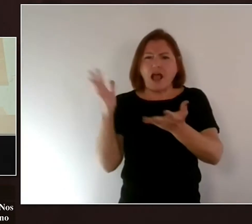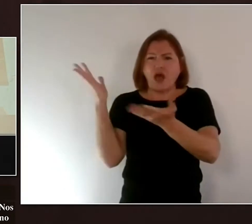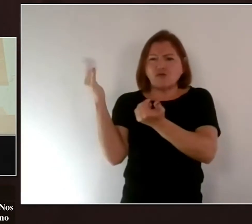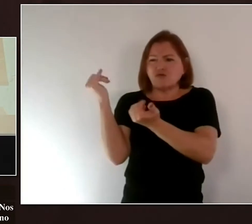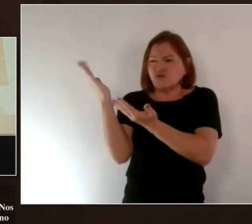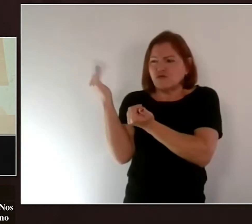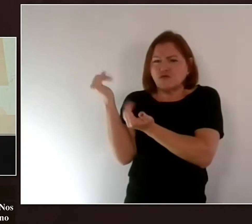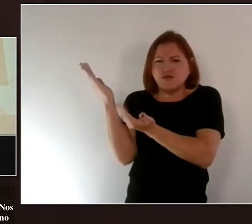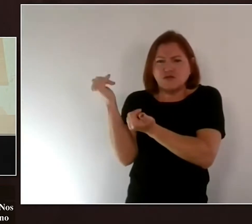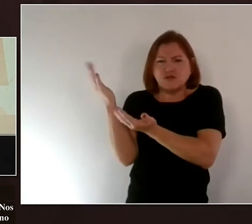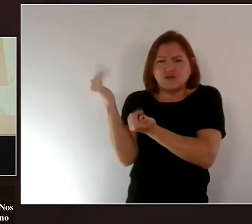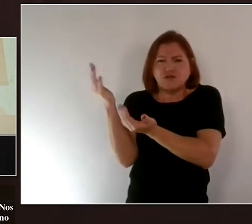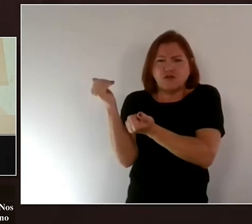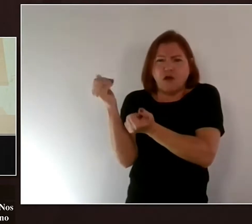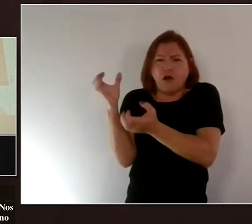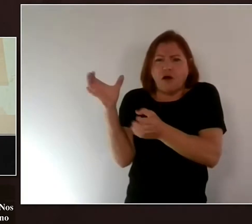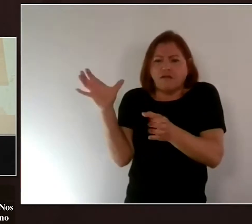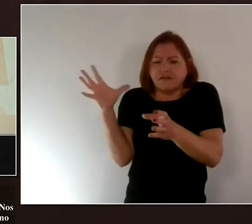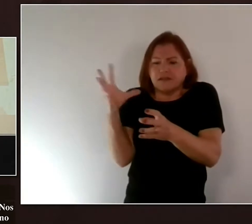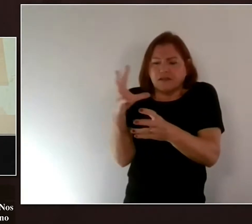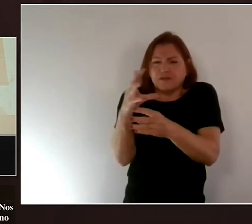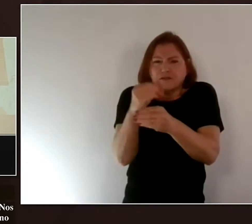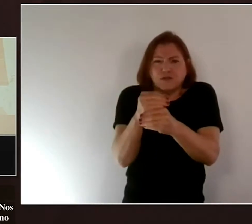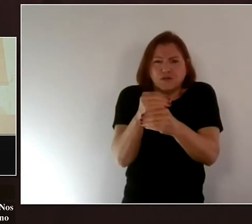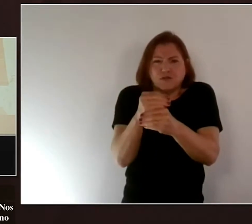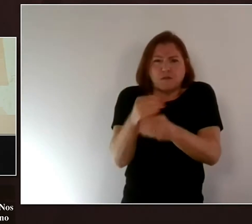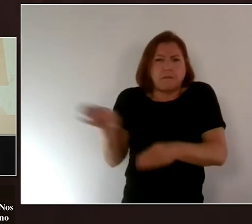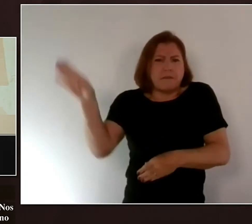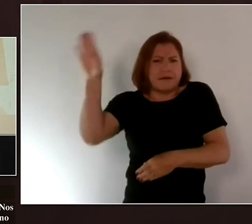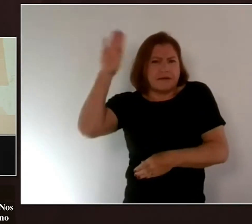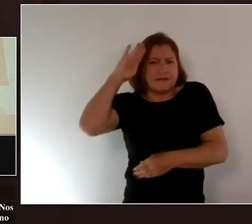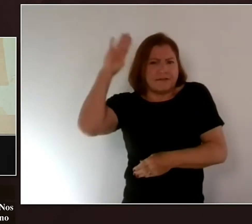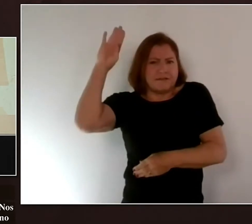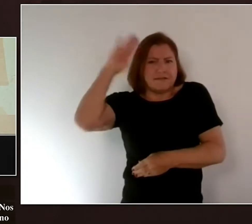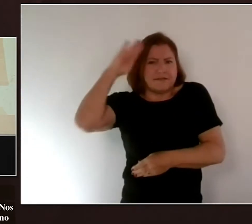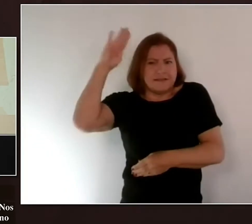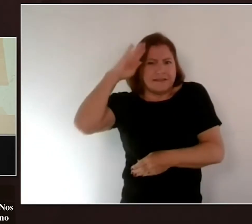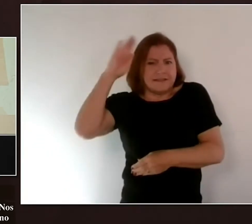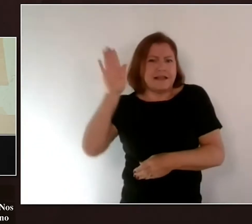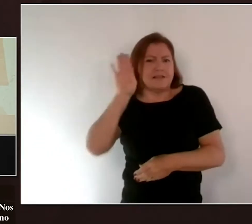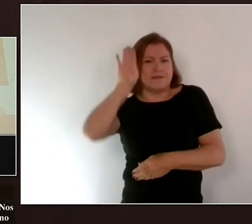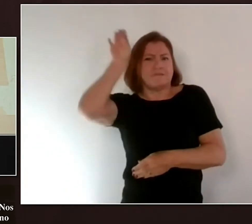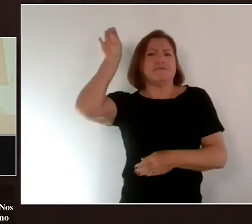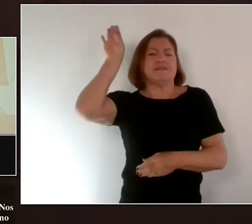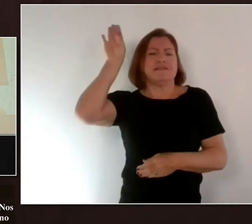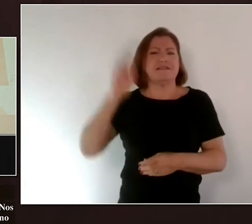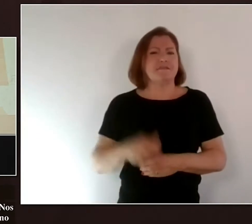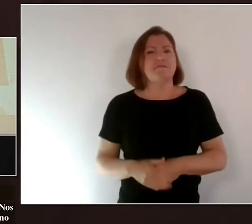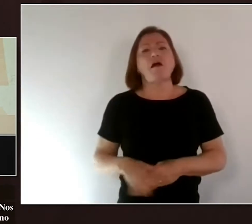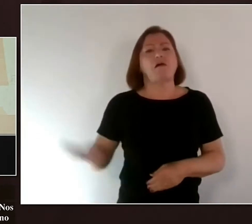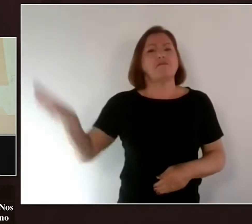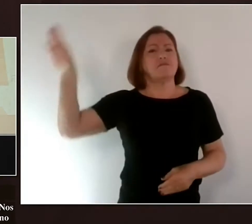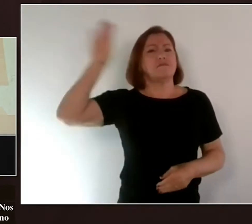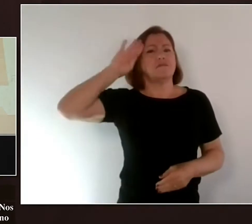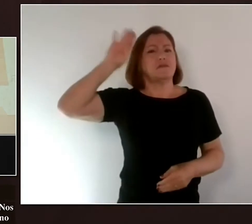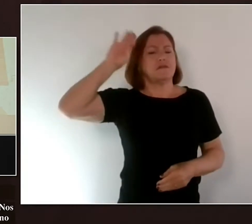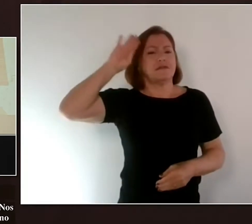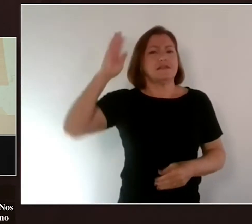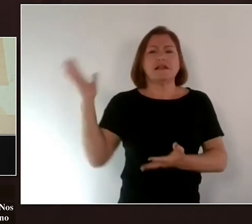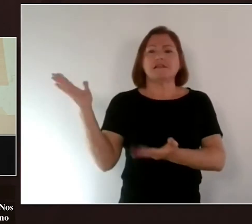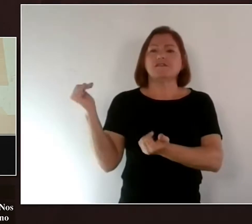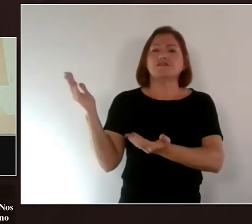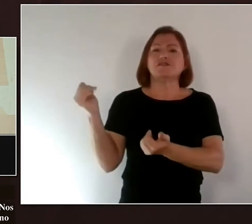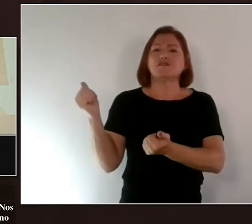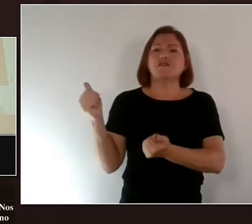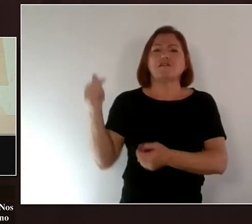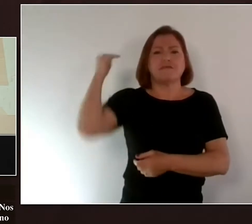se somar a esse exército principal, e eles estão formando exércitos dos jovens